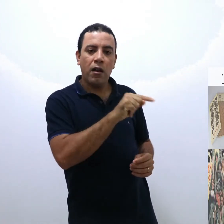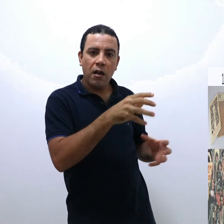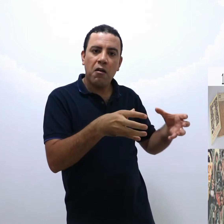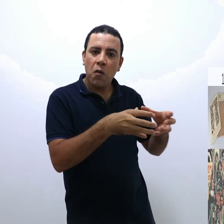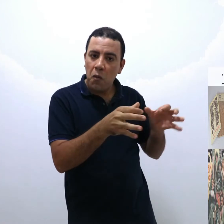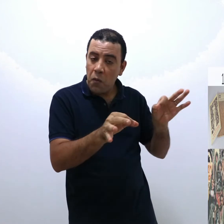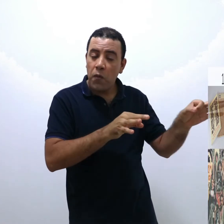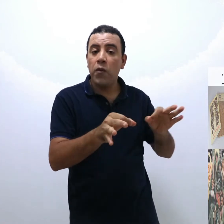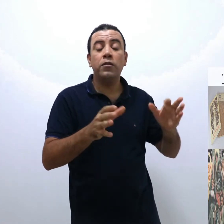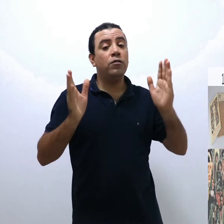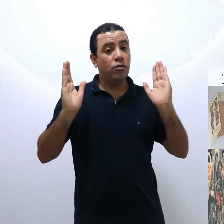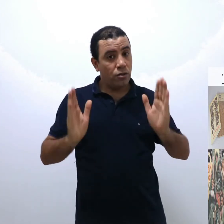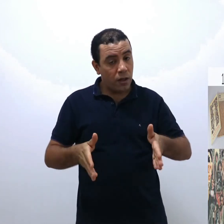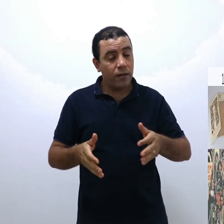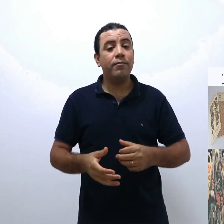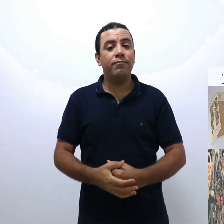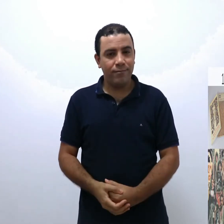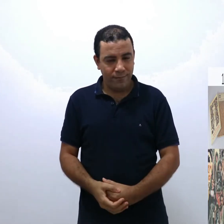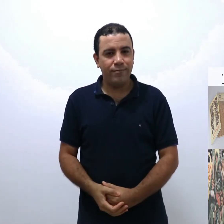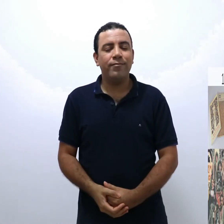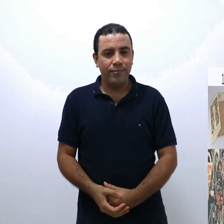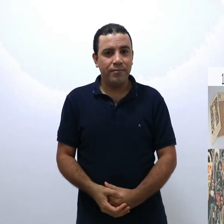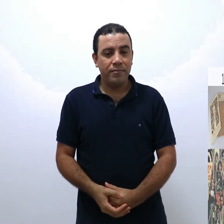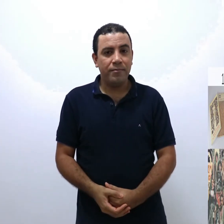poesia. Foi isso que os autores eles conseguiram fazer.